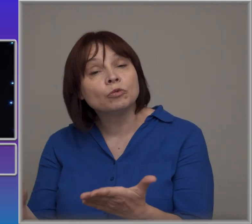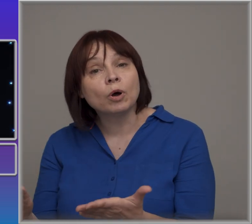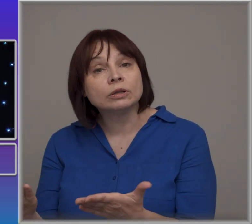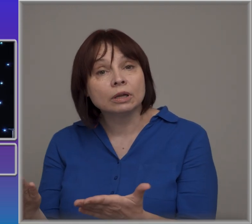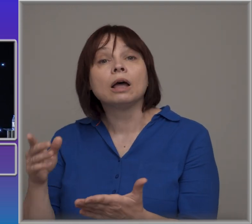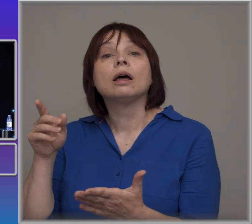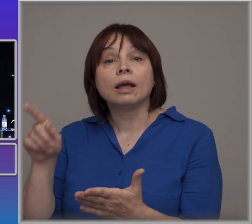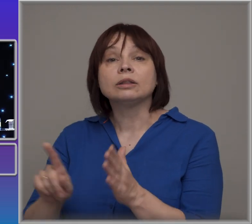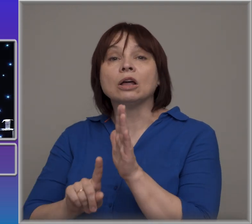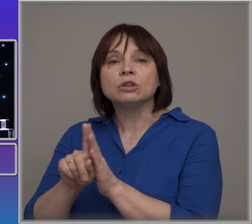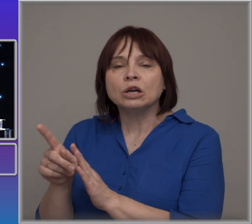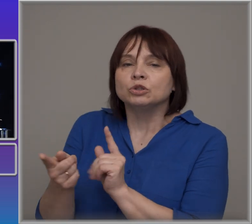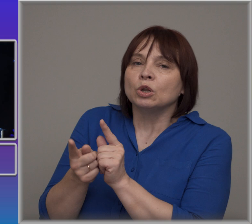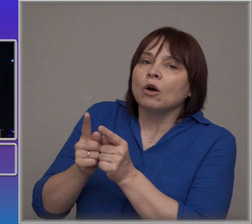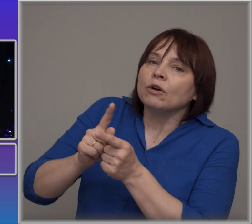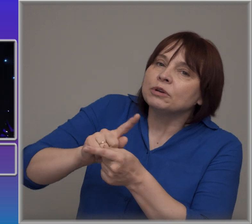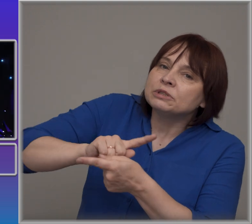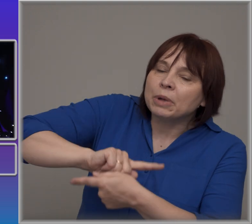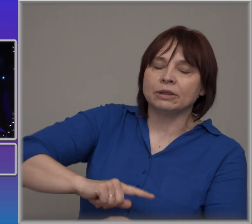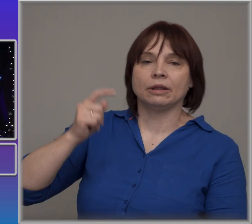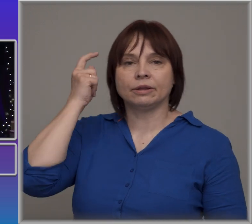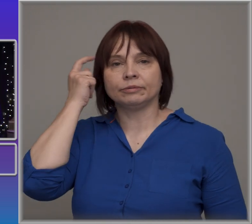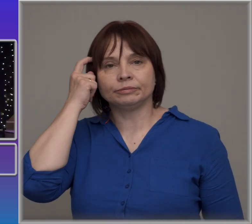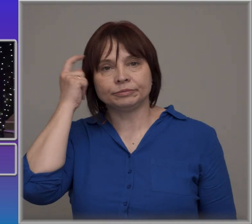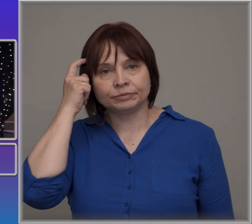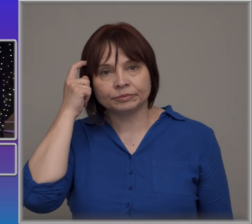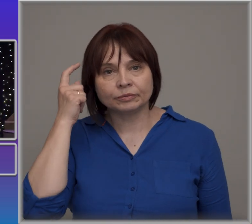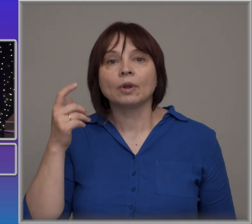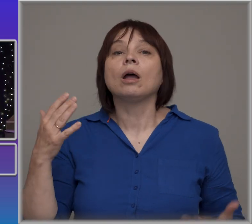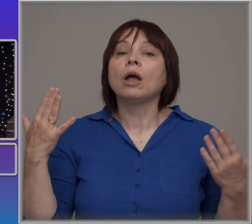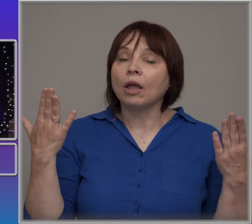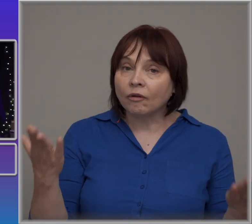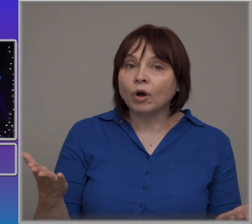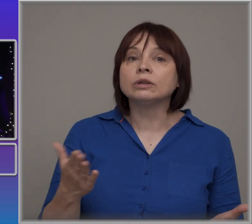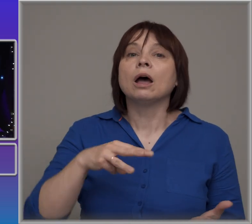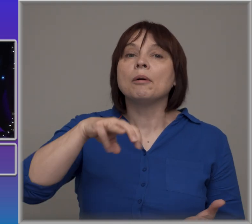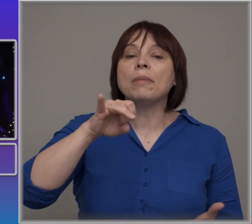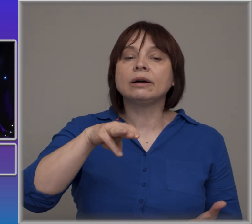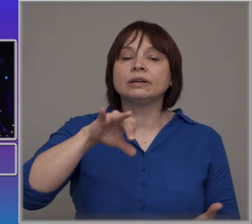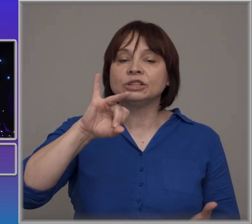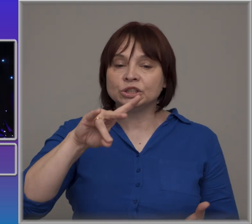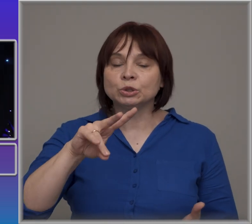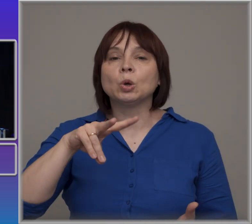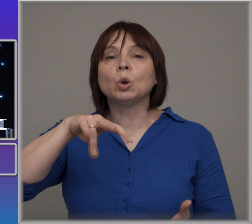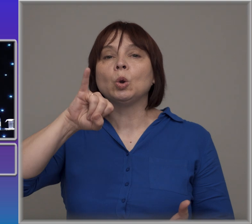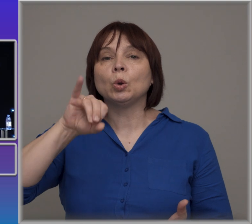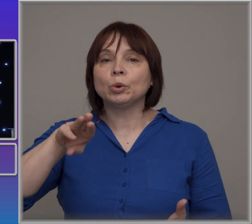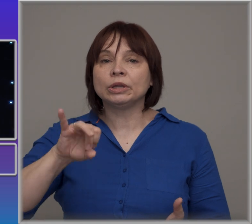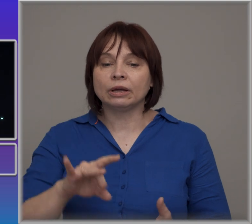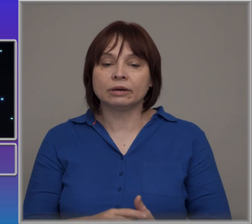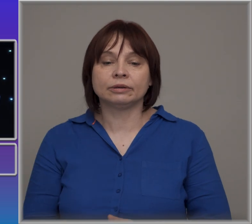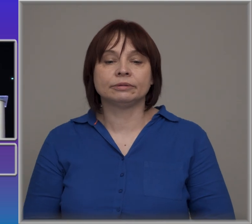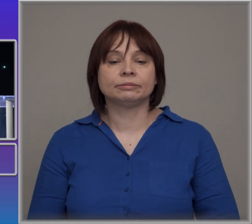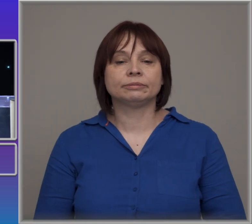там появлялось выращивание сортов интересных винограда и так далее. И вот, вот это вот